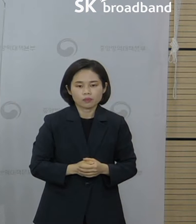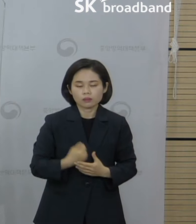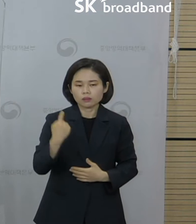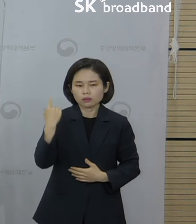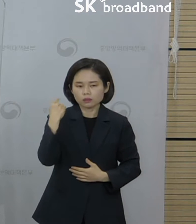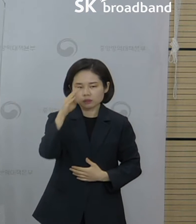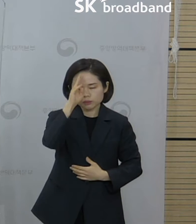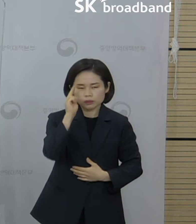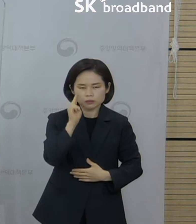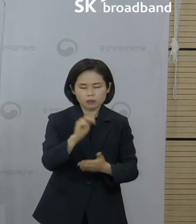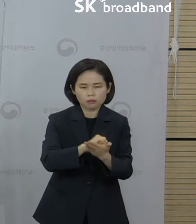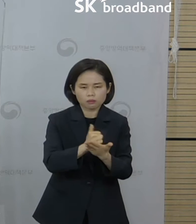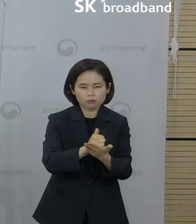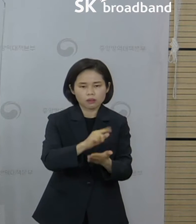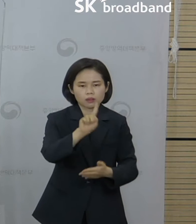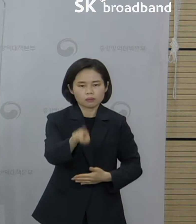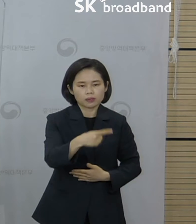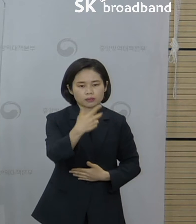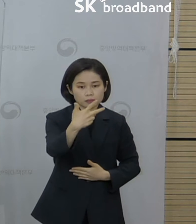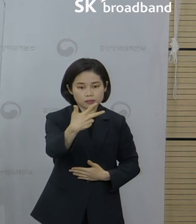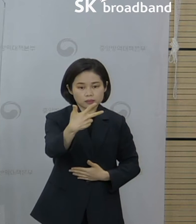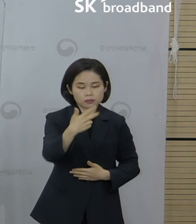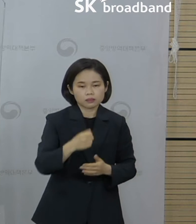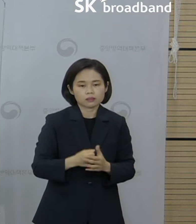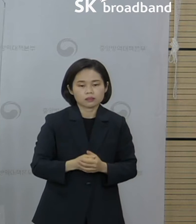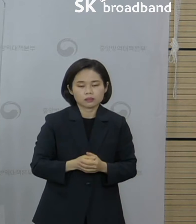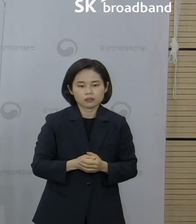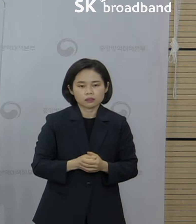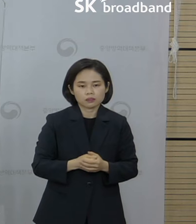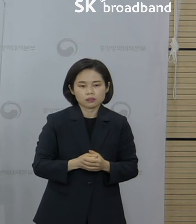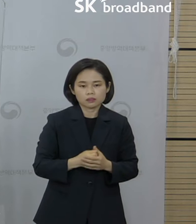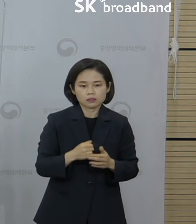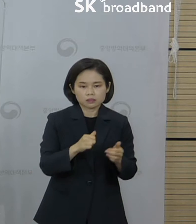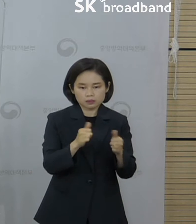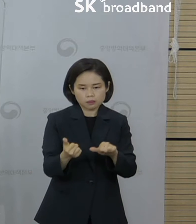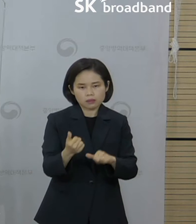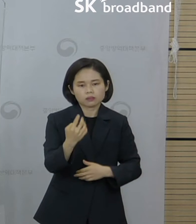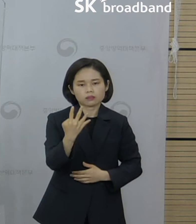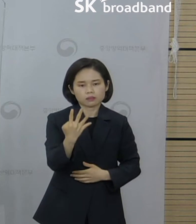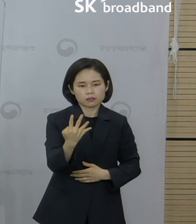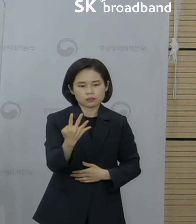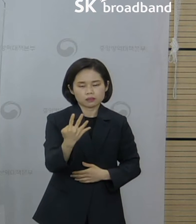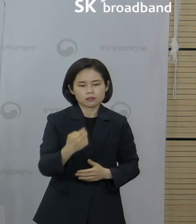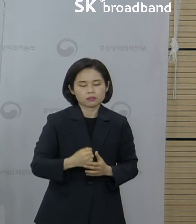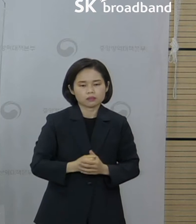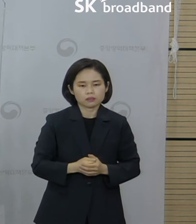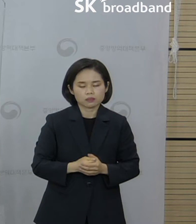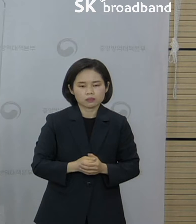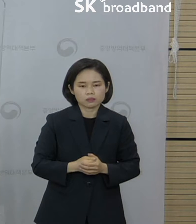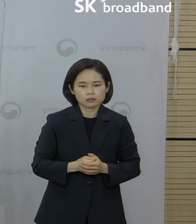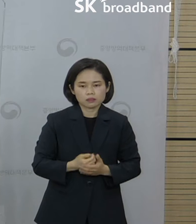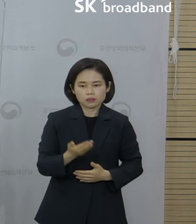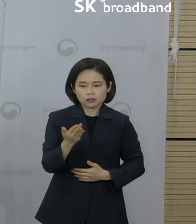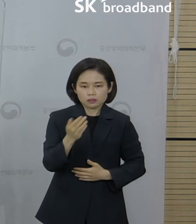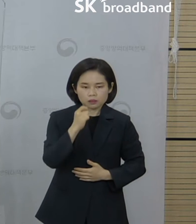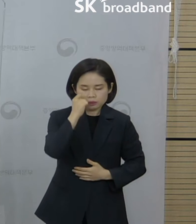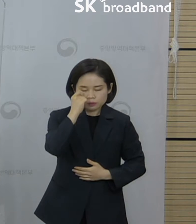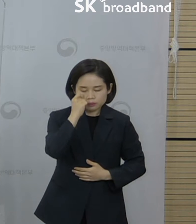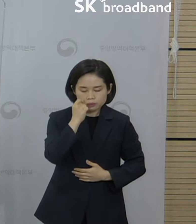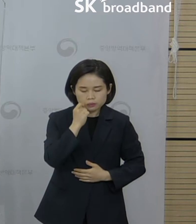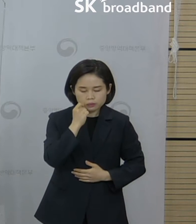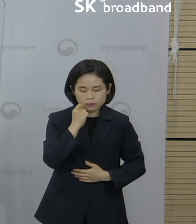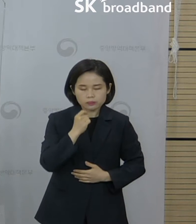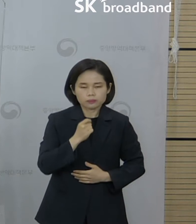어제는 위중증 환자가 107명이고 4명의 사망자가 발생하였습니다. 삼가 고인의